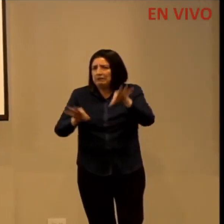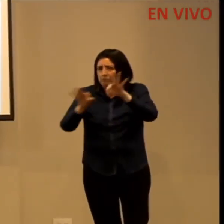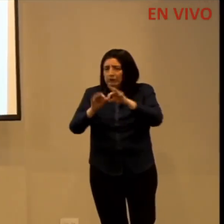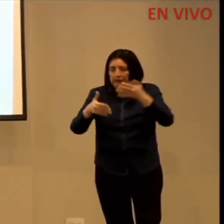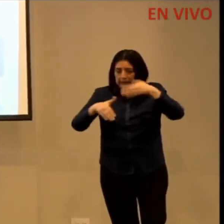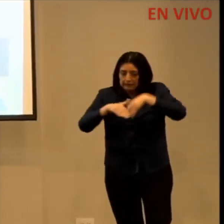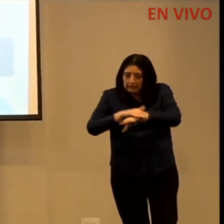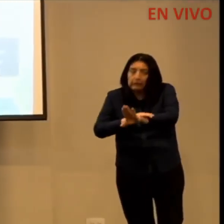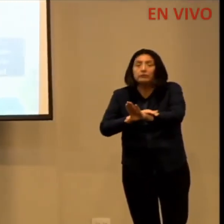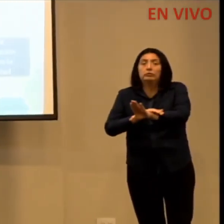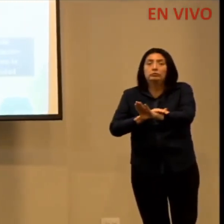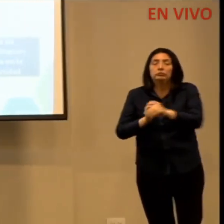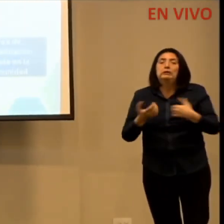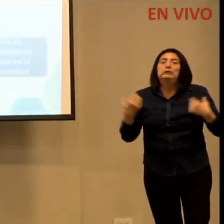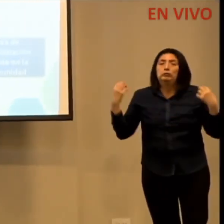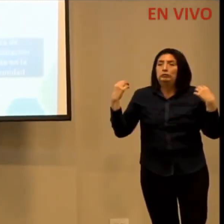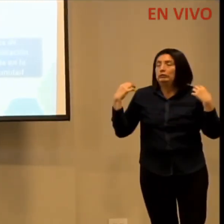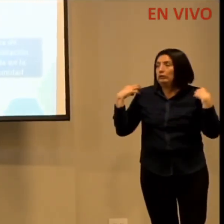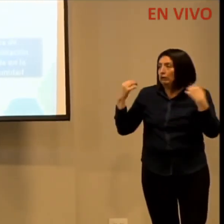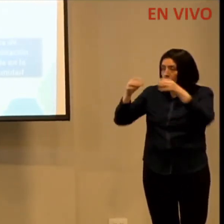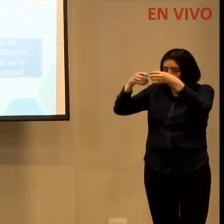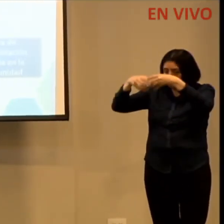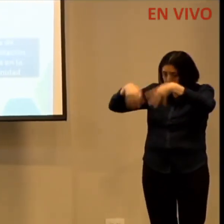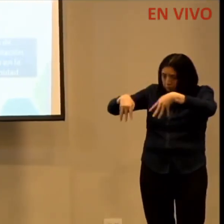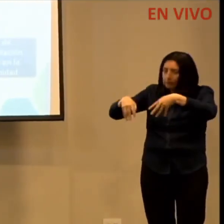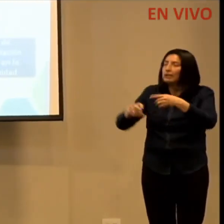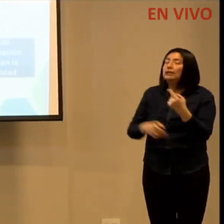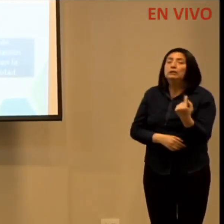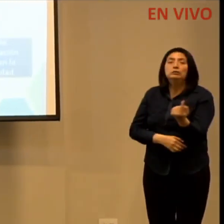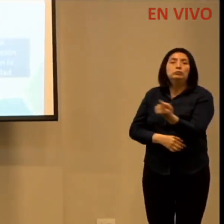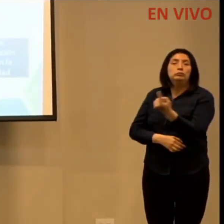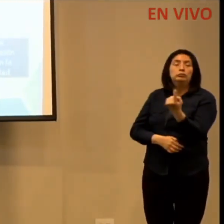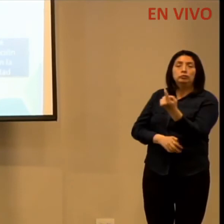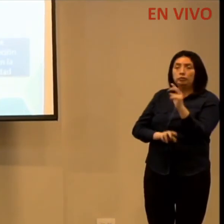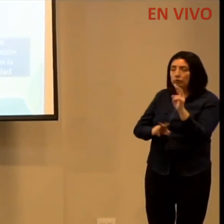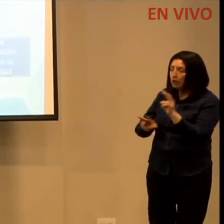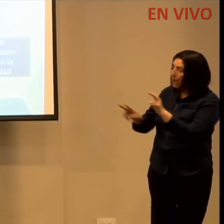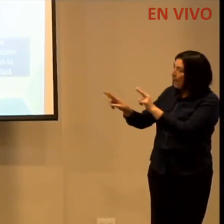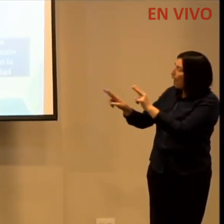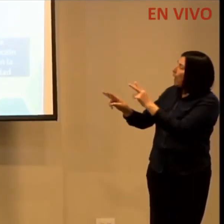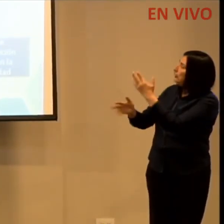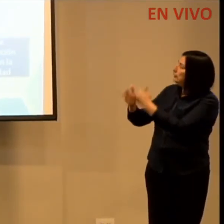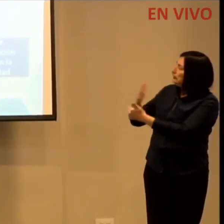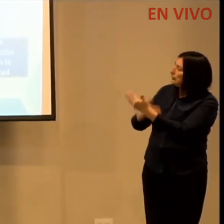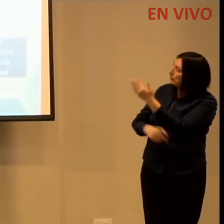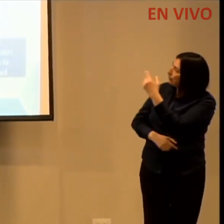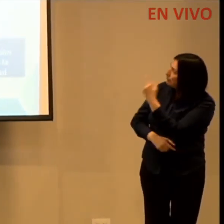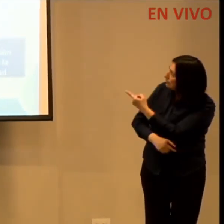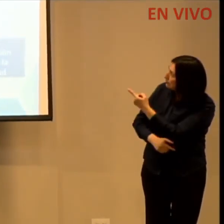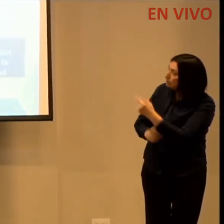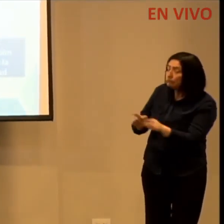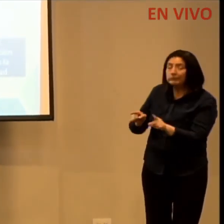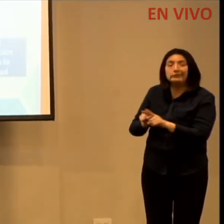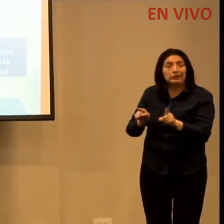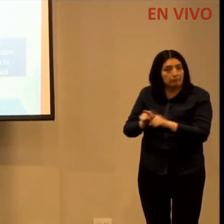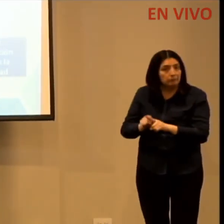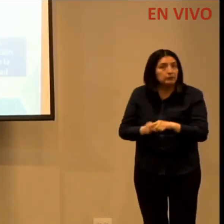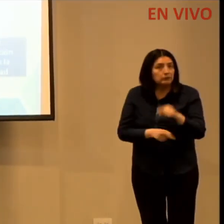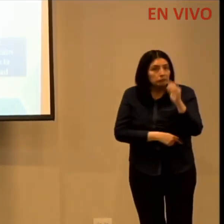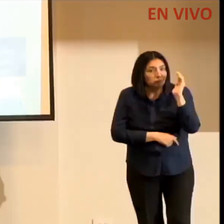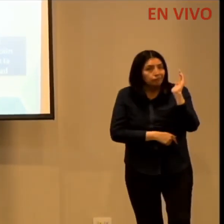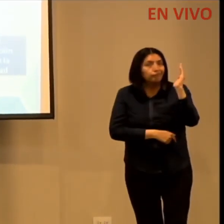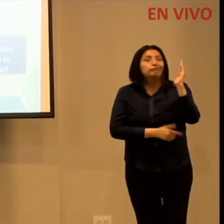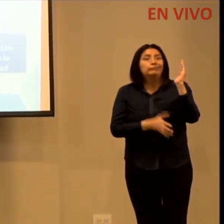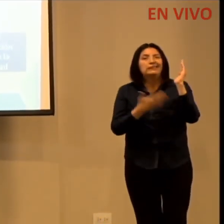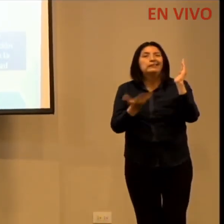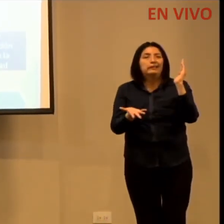interna que tenemos por ahora. Decirles de que no solamente estamos viendo discapacidad, sino también tenemos un mandato de